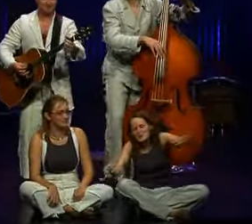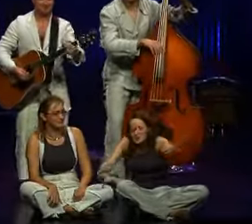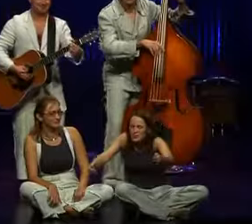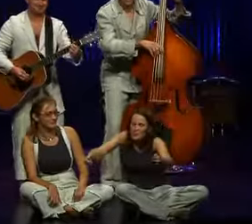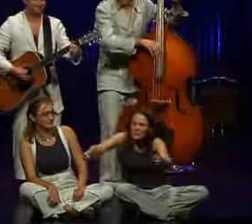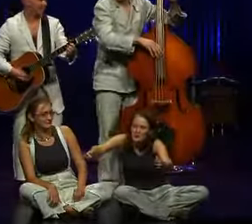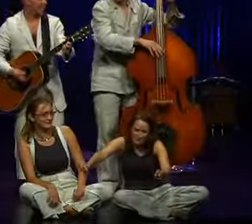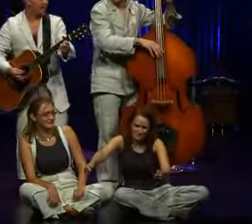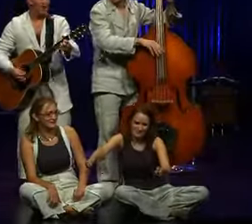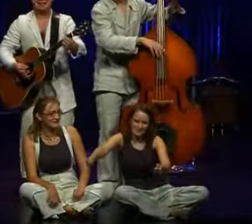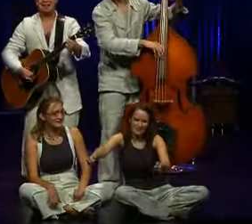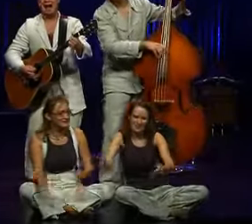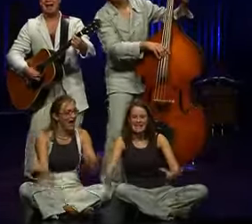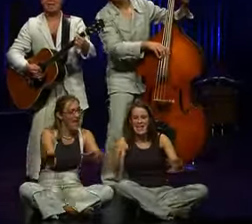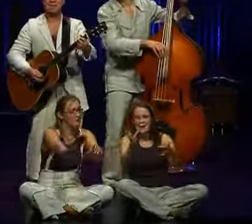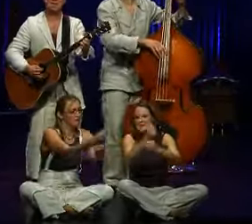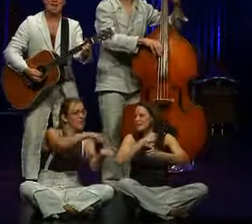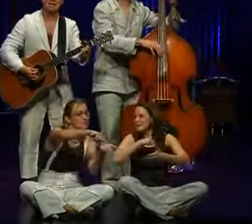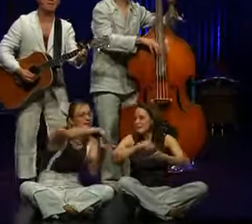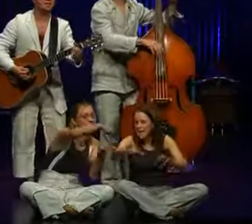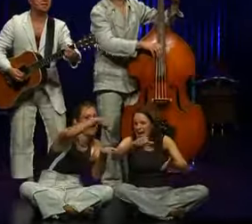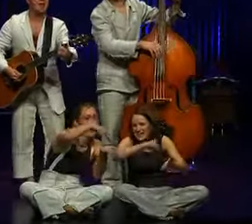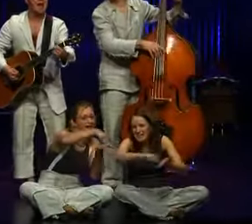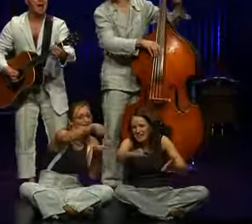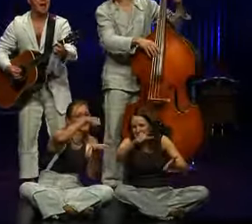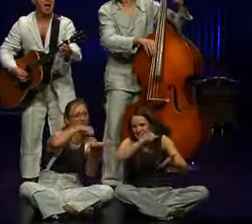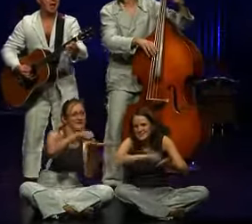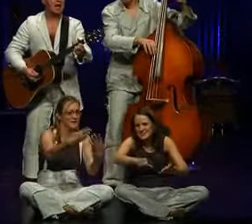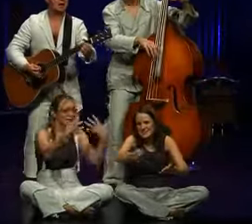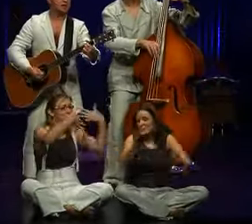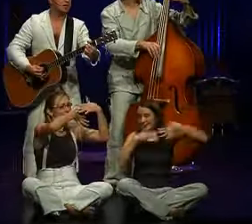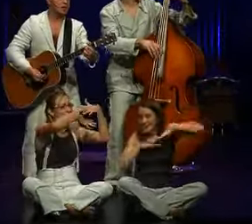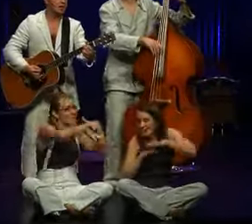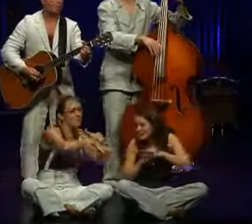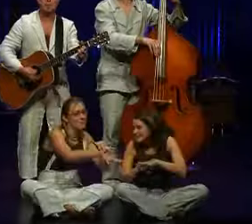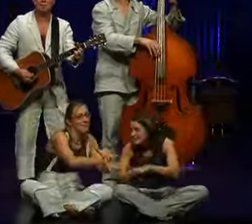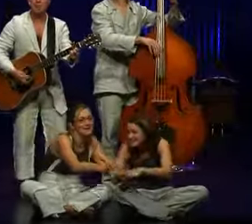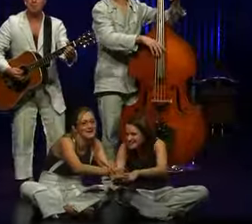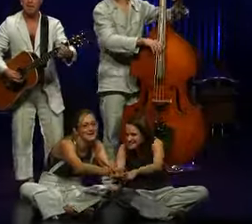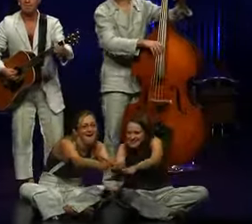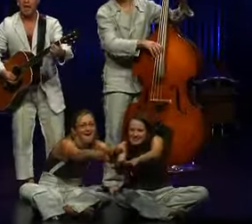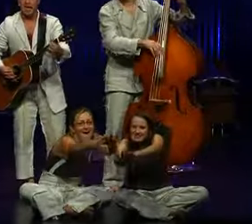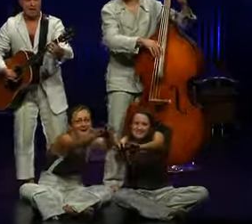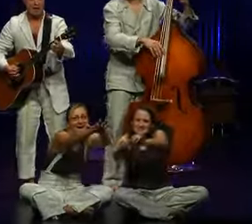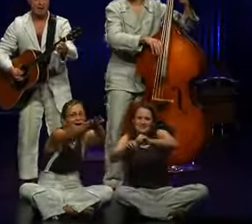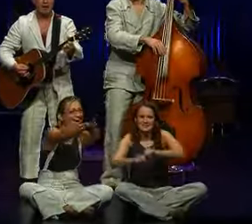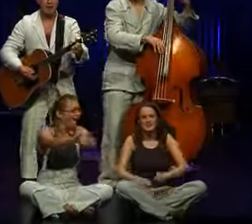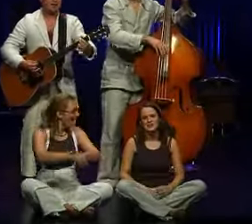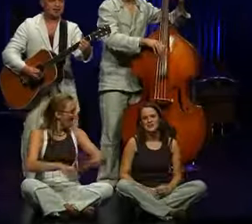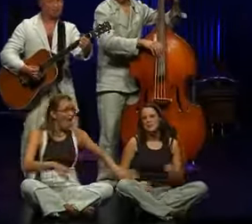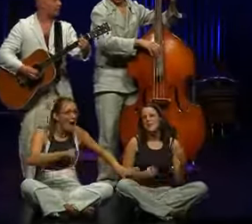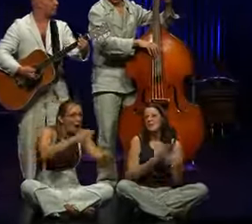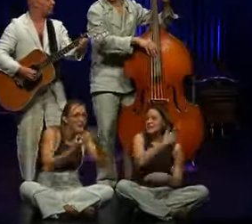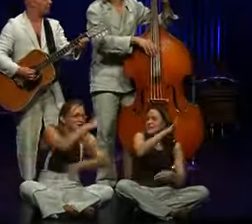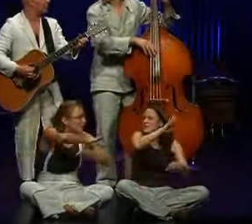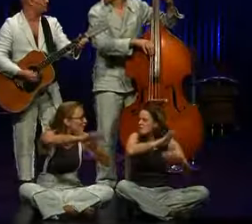met zwier. Samen langs de kassa, naar binnen met de massa. Het